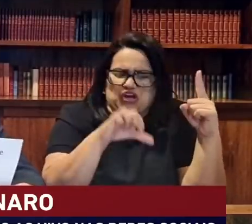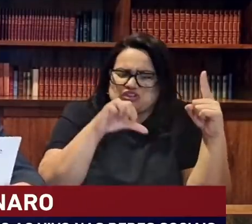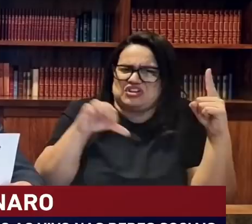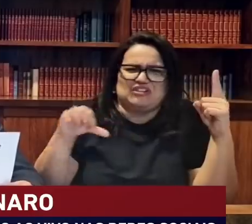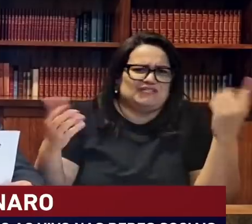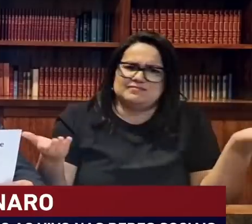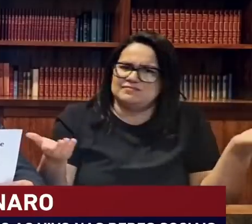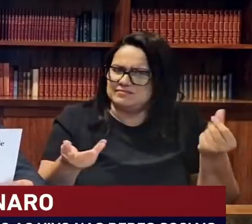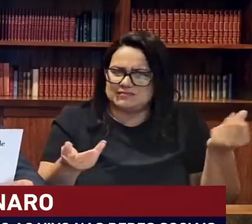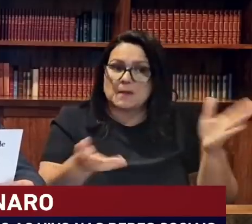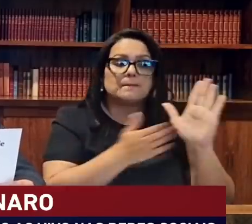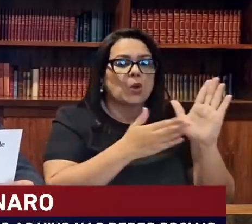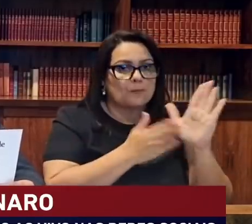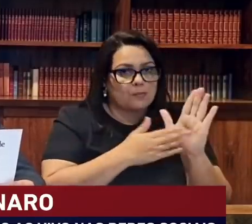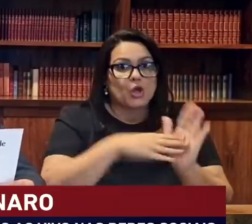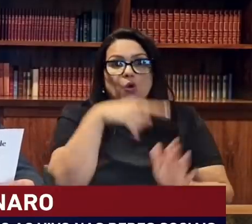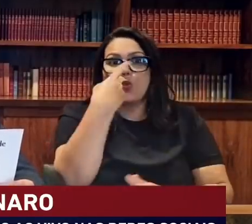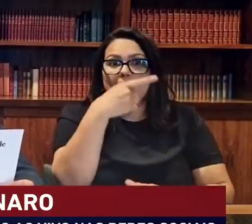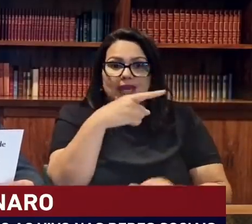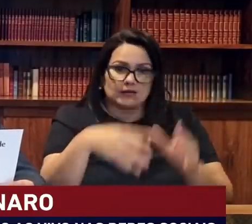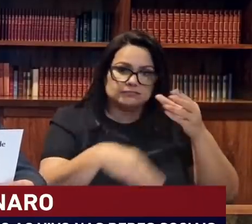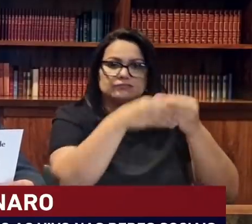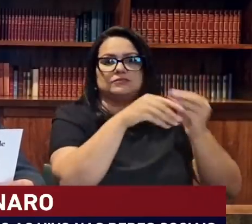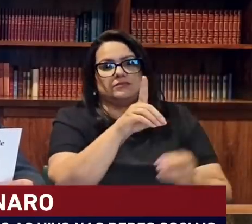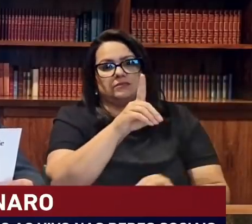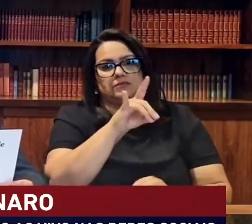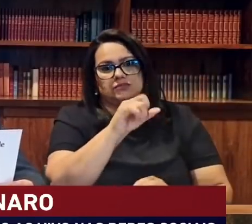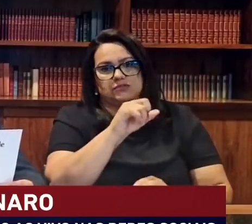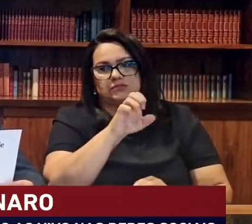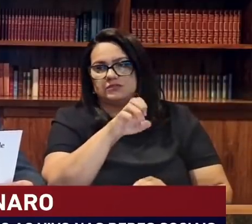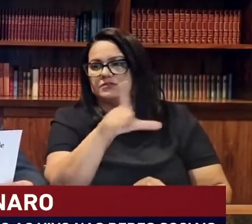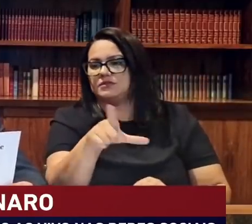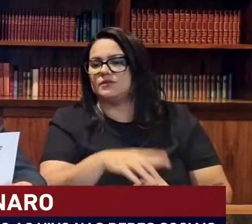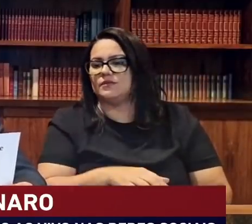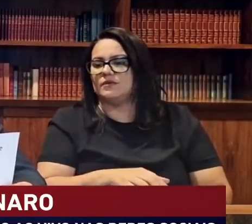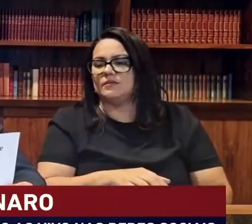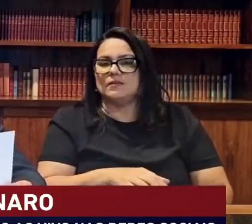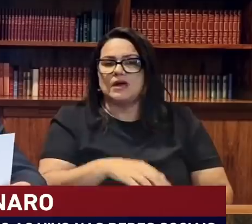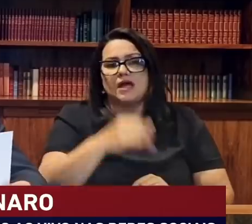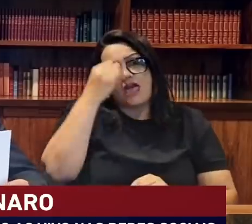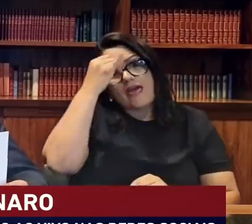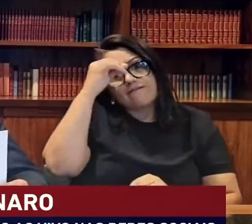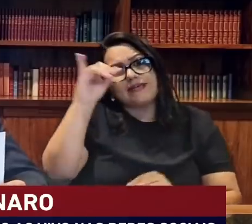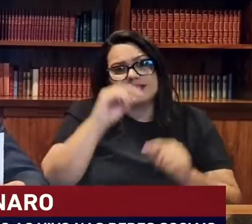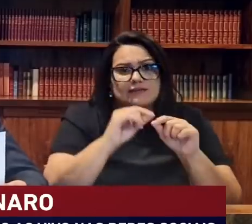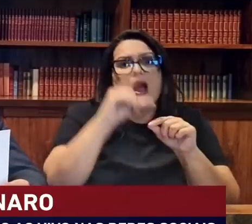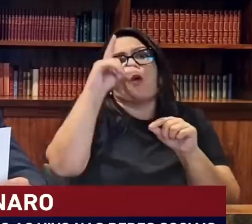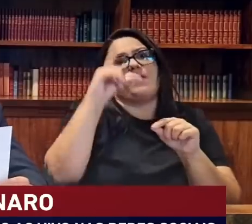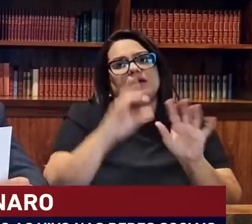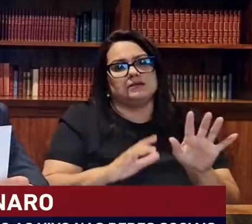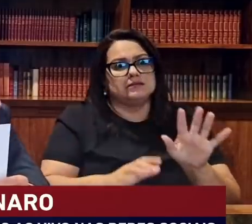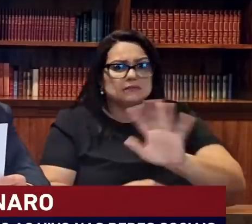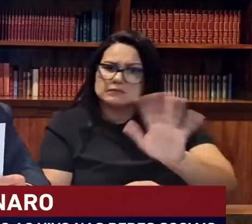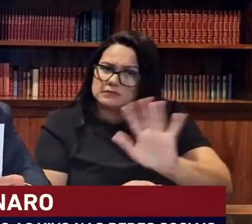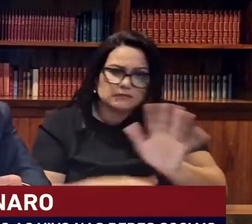Propõe ICMS de um real no diesel, com pouco efeito no preço das bombas. Isso não interessa, tem pouco ou, não, ou